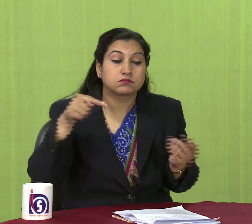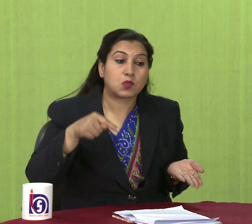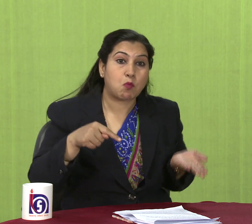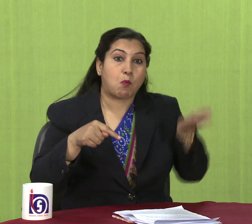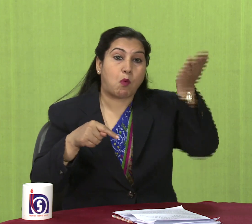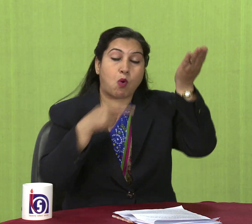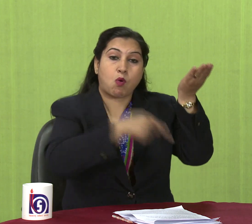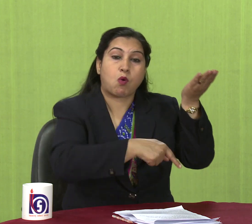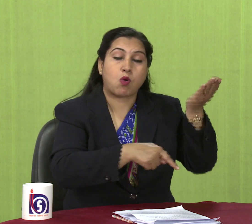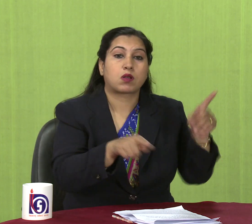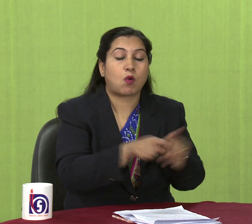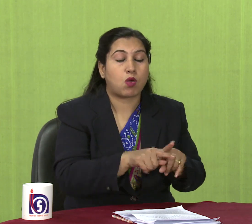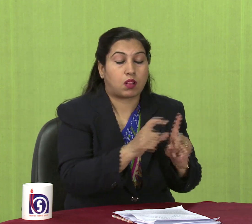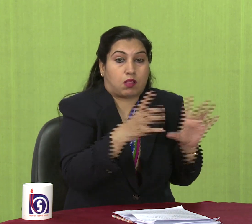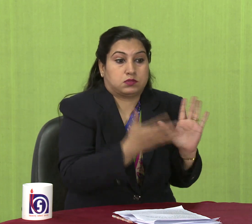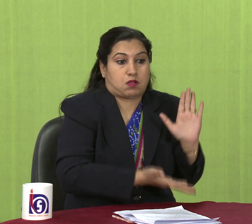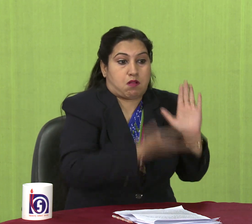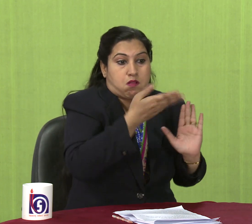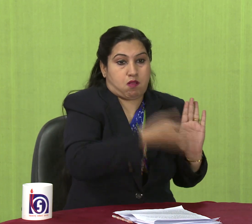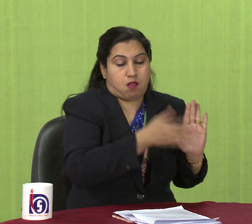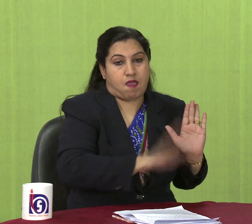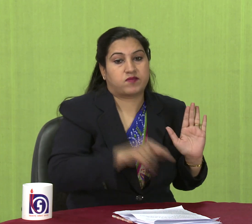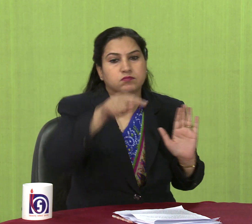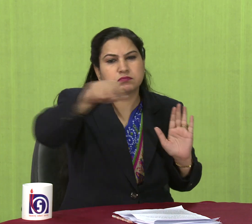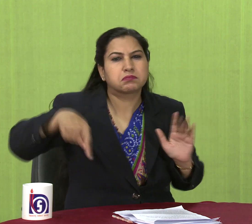अधिक और खतरनाक होता है।